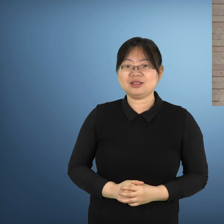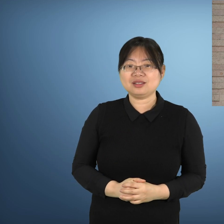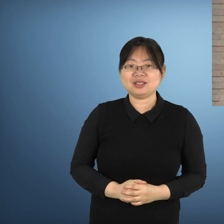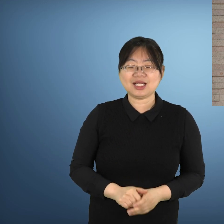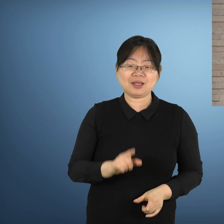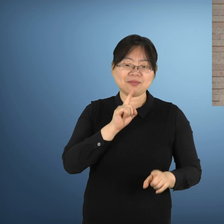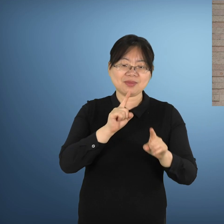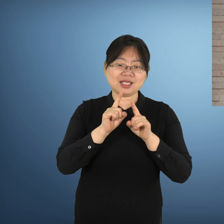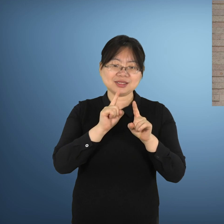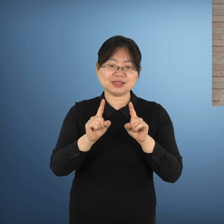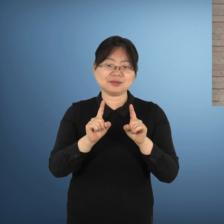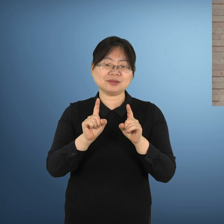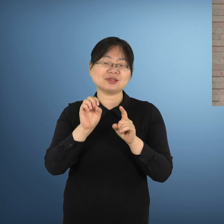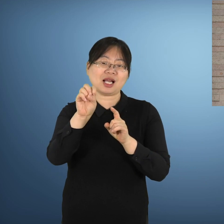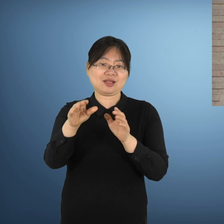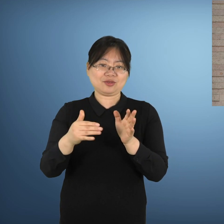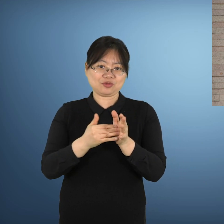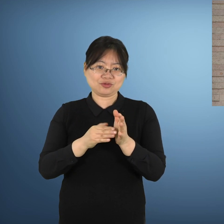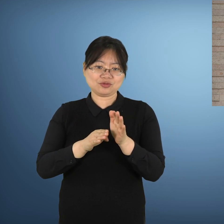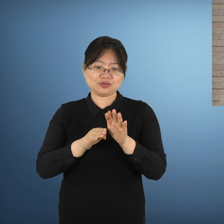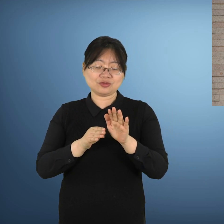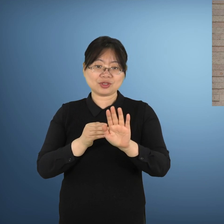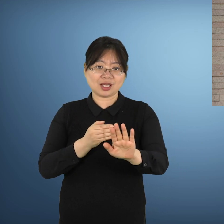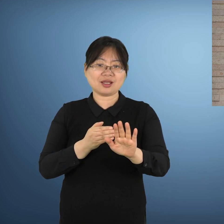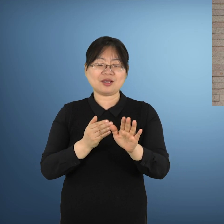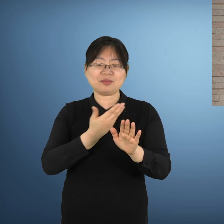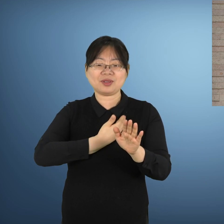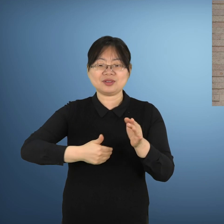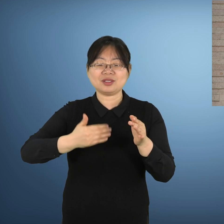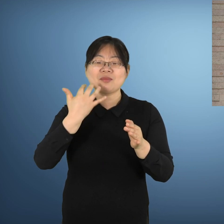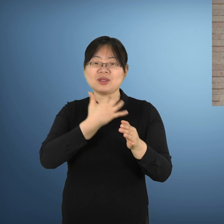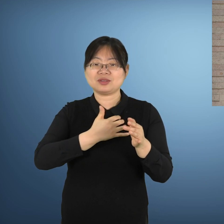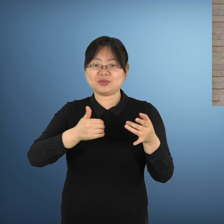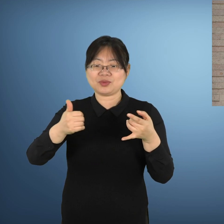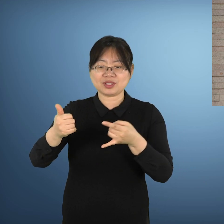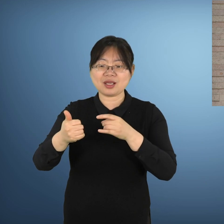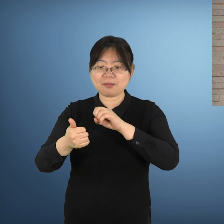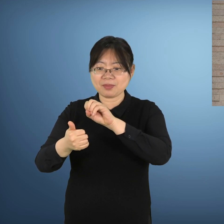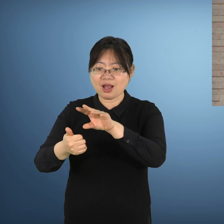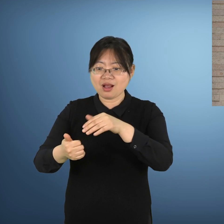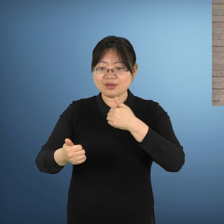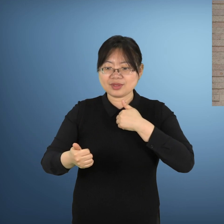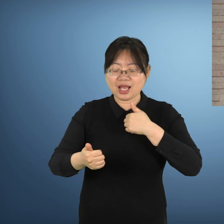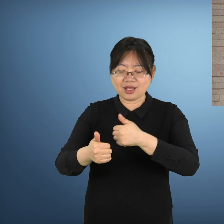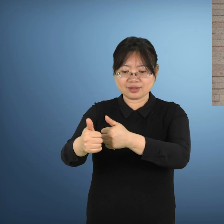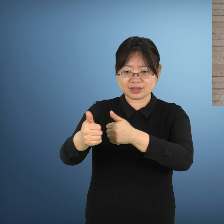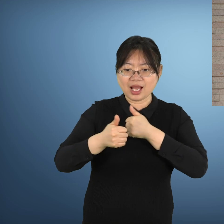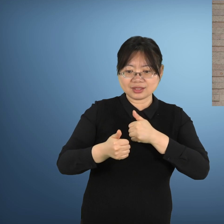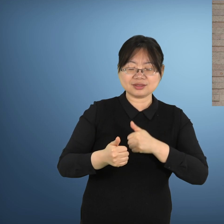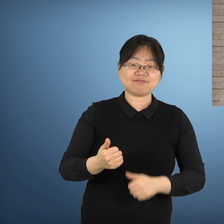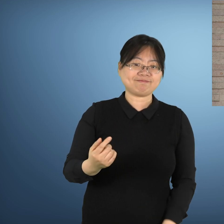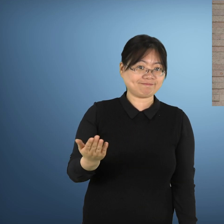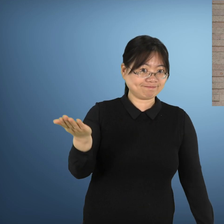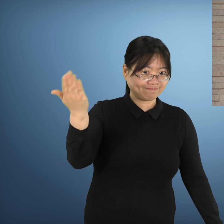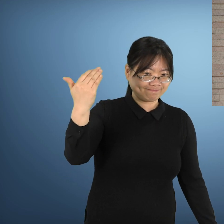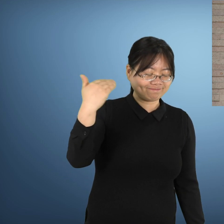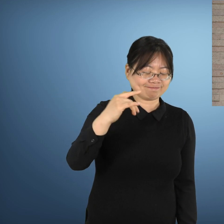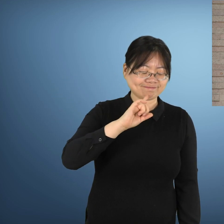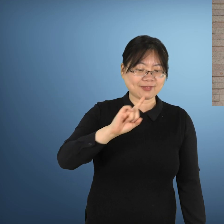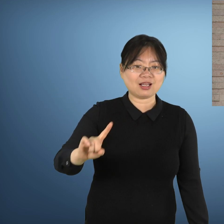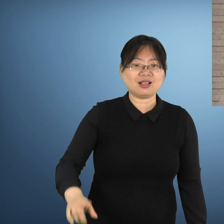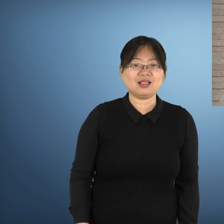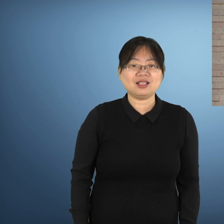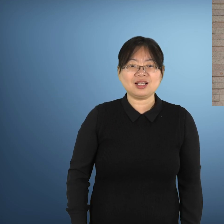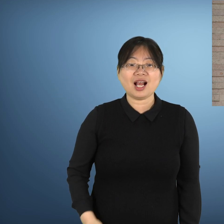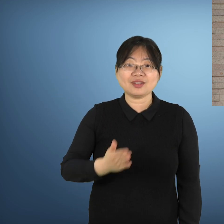이 말씀을 하시고 베드로에게 이르시되 나를 따르라 하시니. 자 여러분,